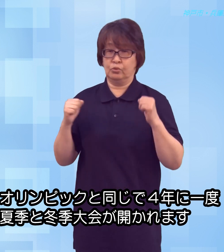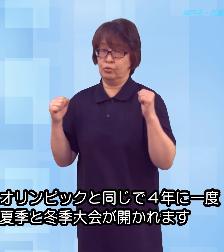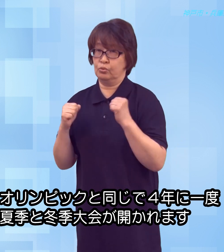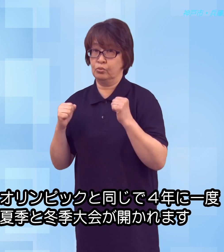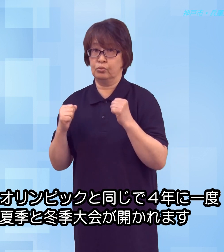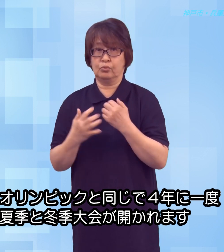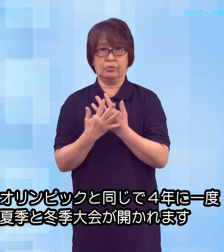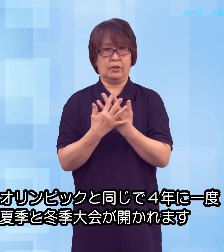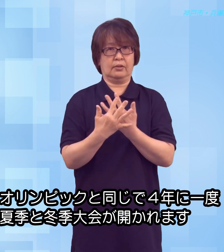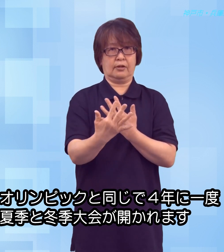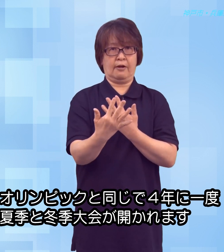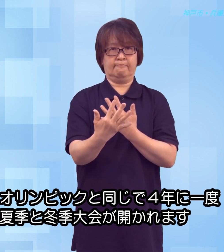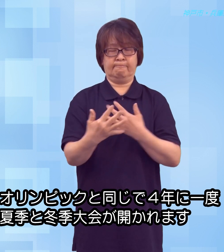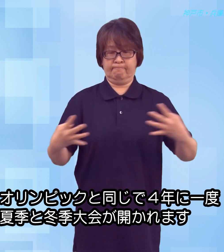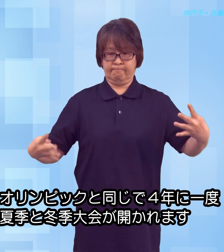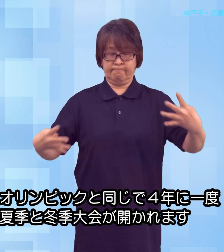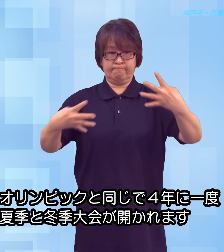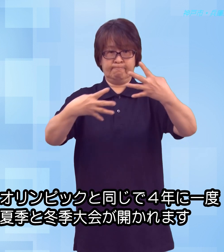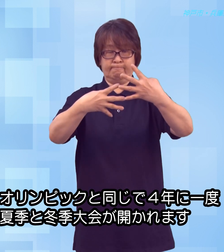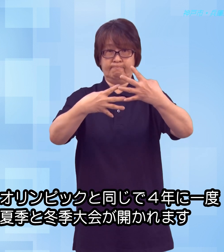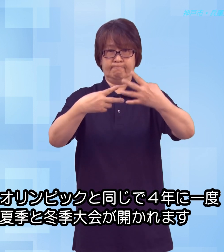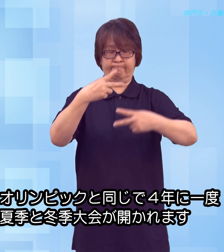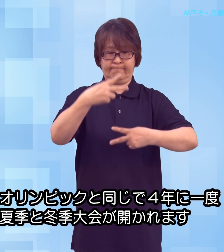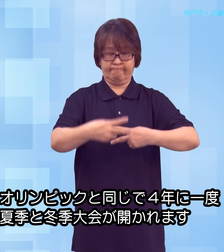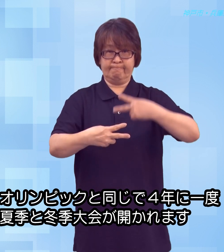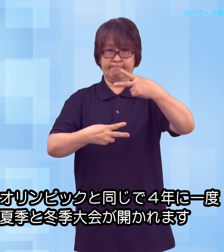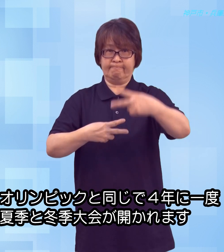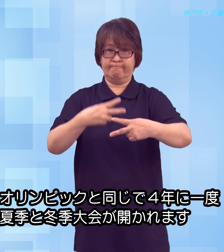夏季と冬季大会が開かれます